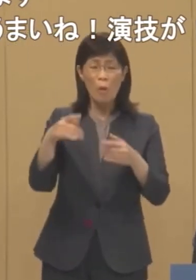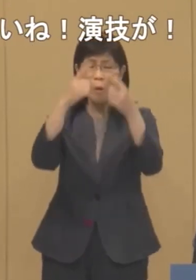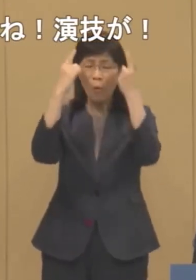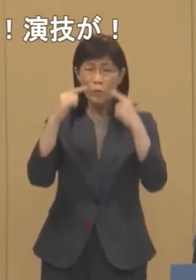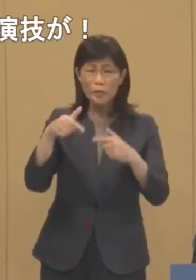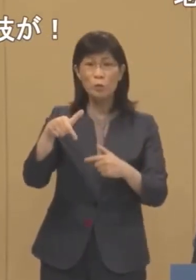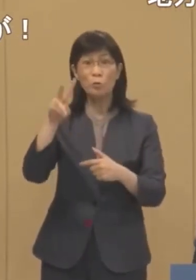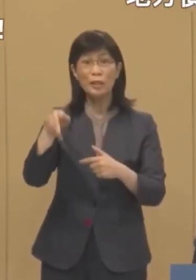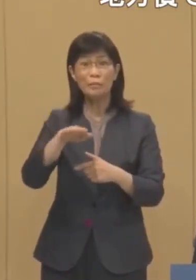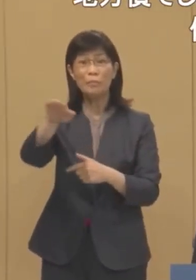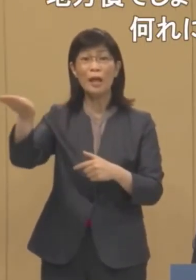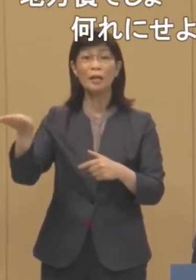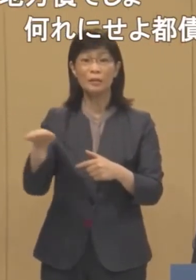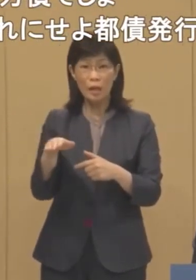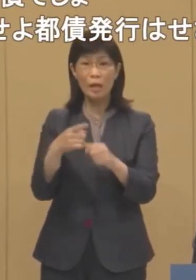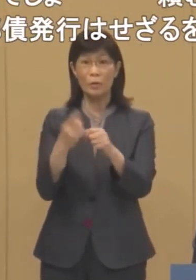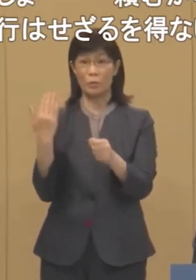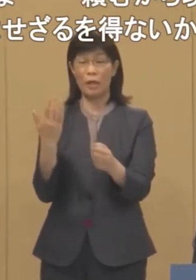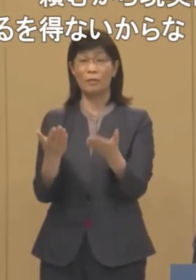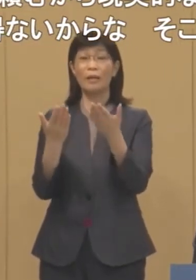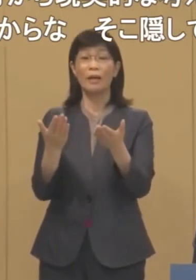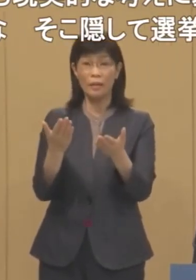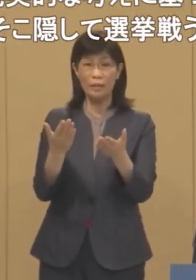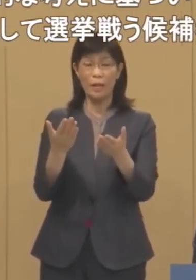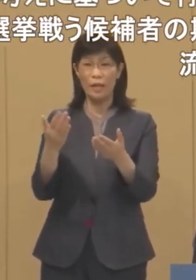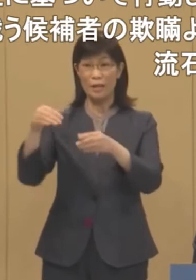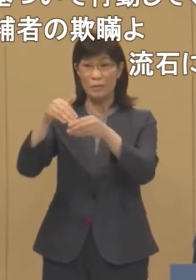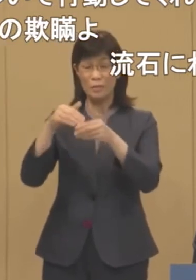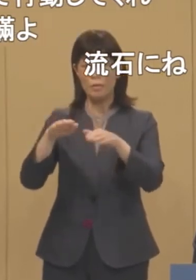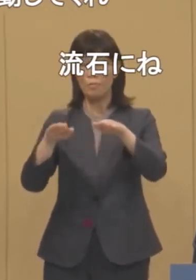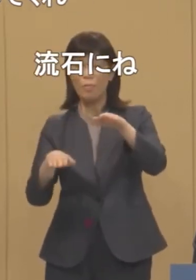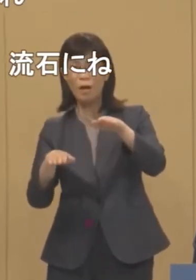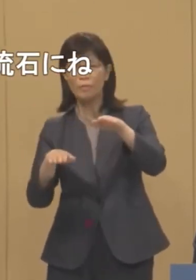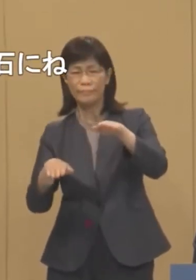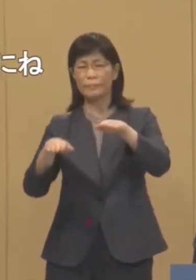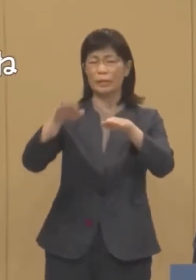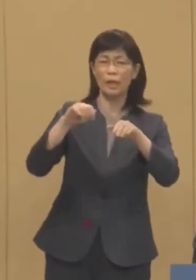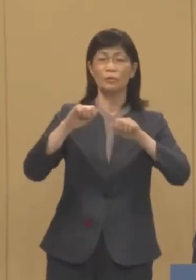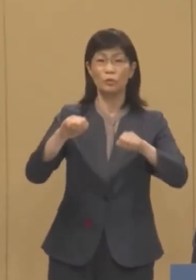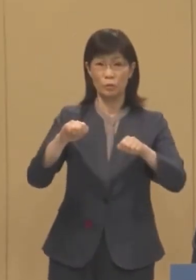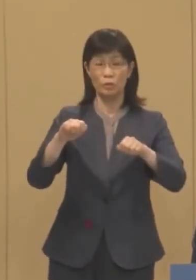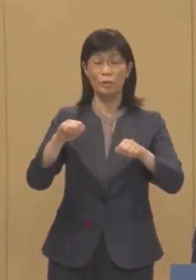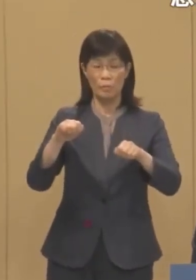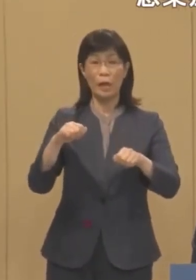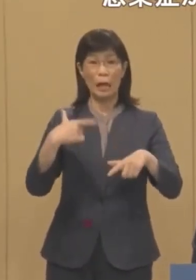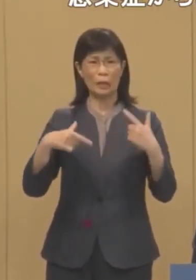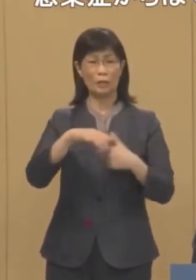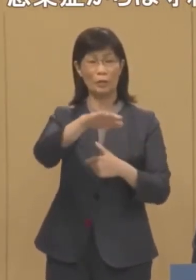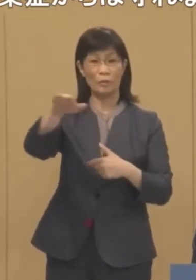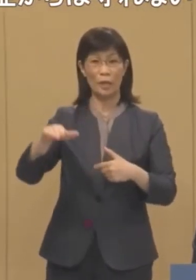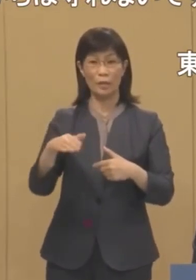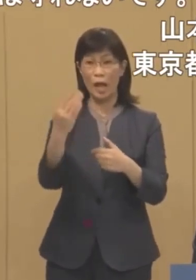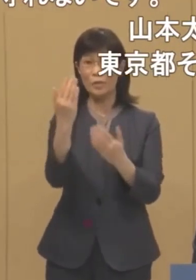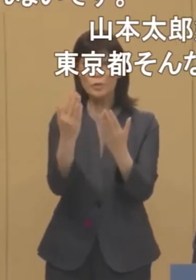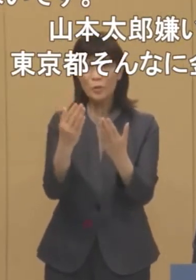事業収入のマイナス分を補てん高校大学大学院専門学校生の皆さん授業料を1年間